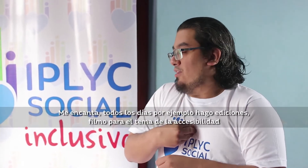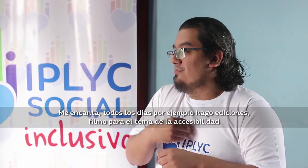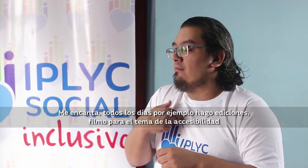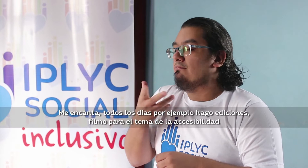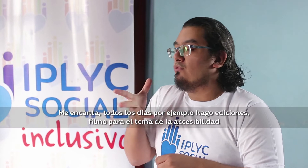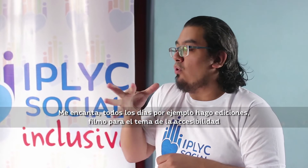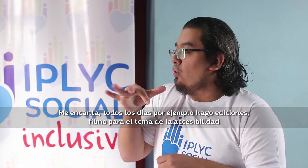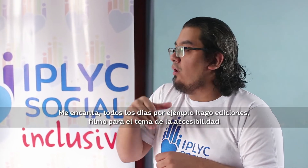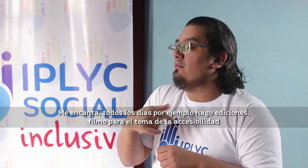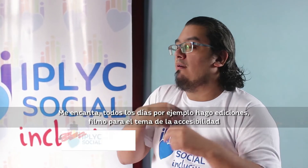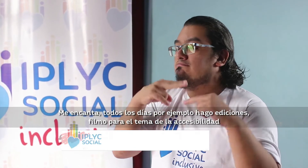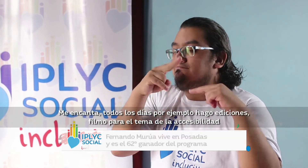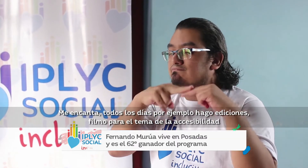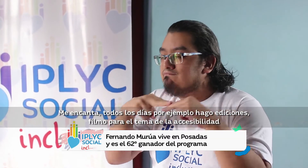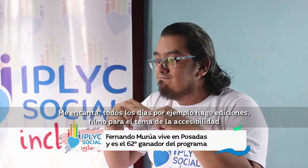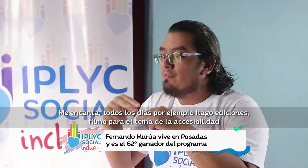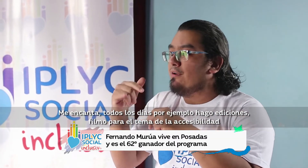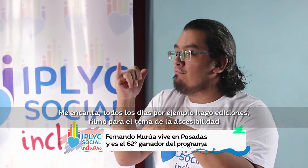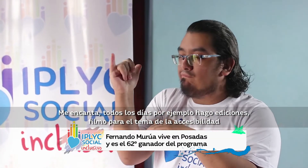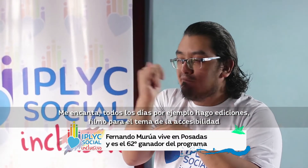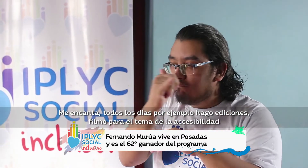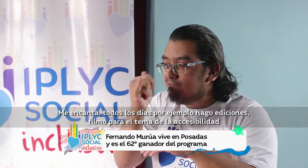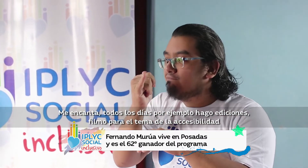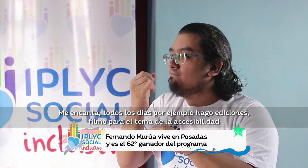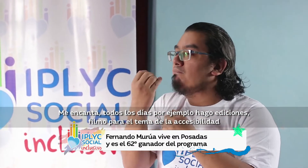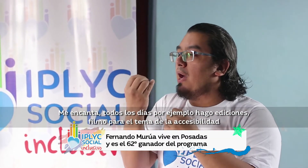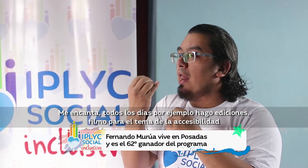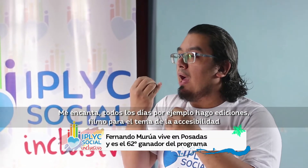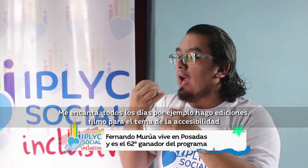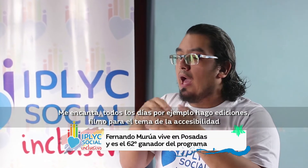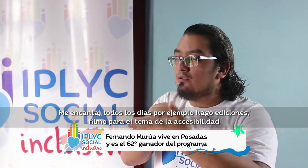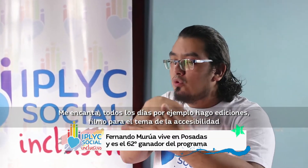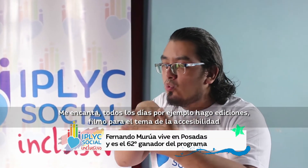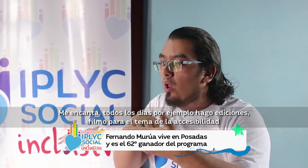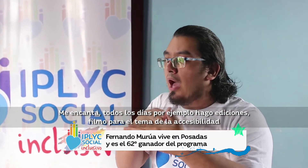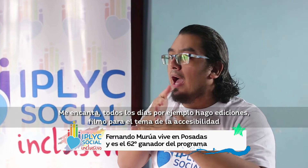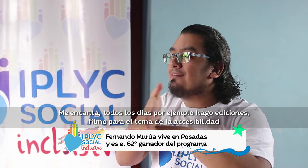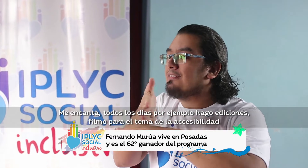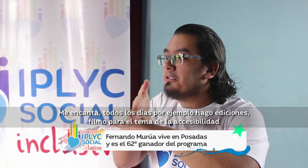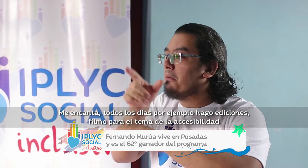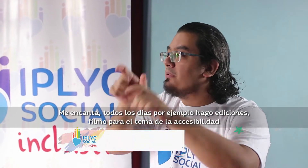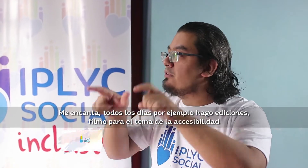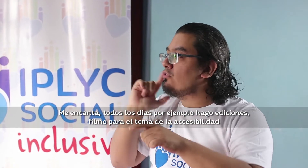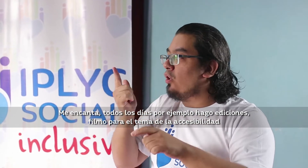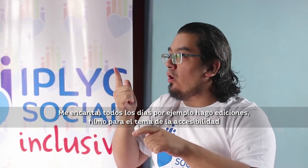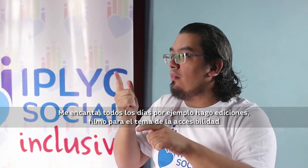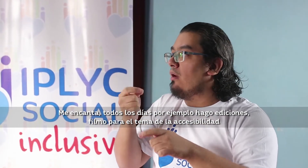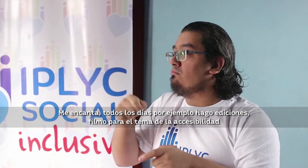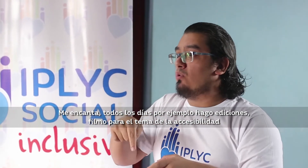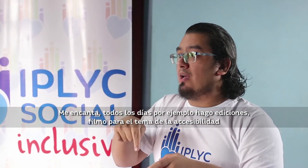Me encanta. Todos los días, por ejemplo, hago ediciones, ¿sí? Filmo para que, por ejemplo, para el tema de la